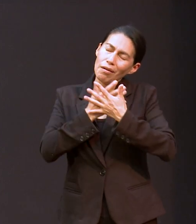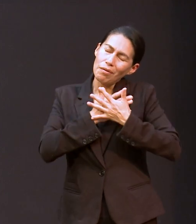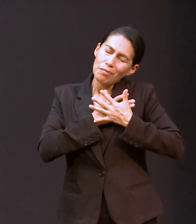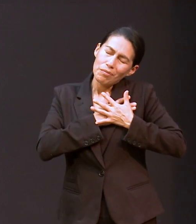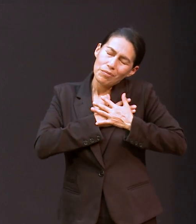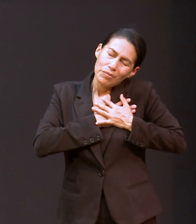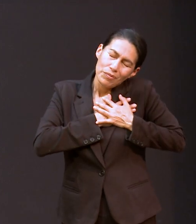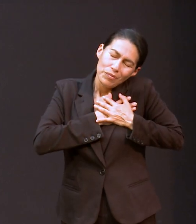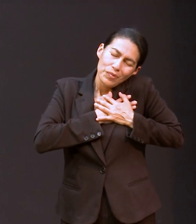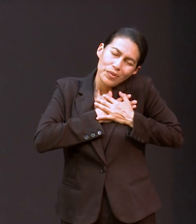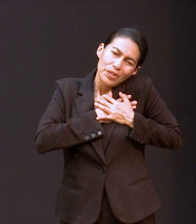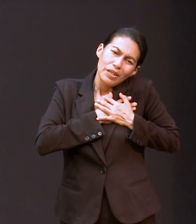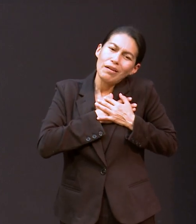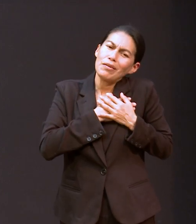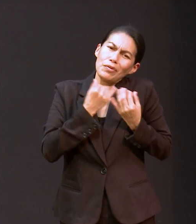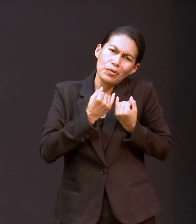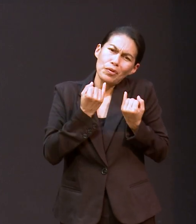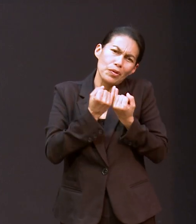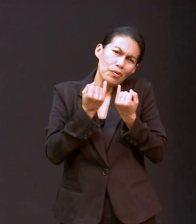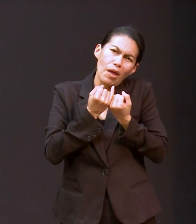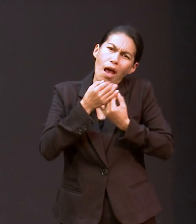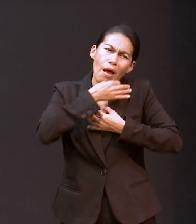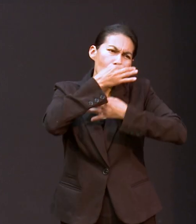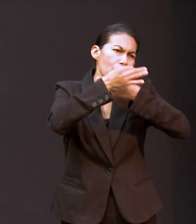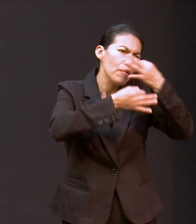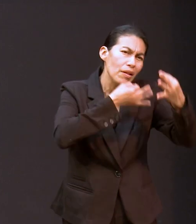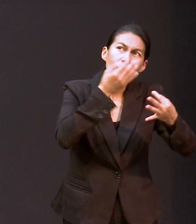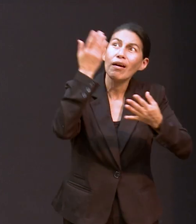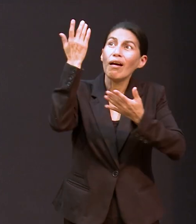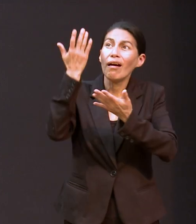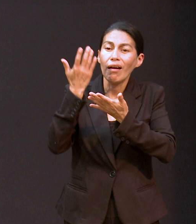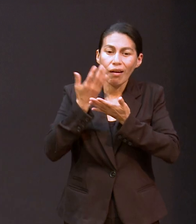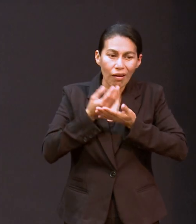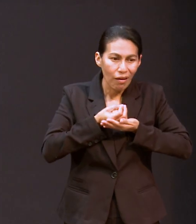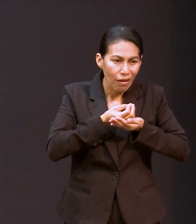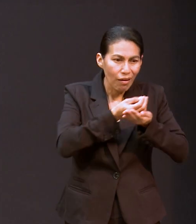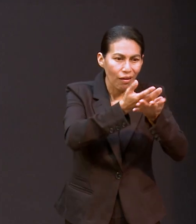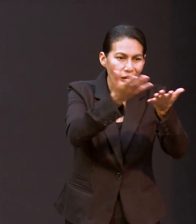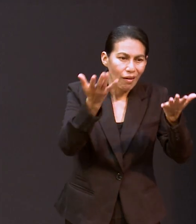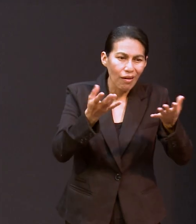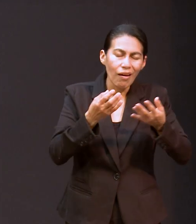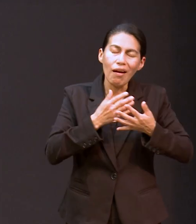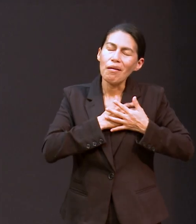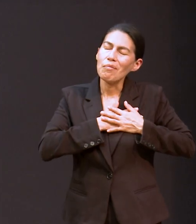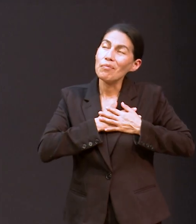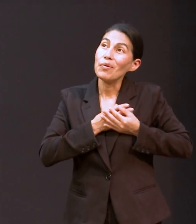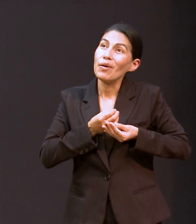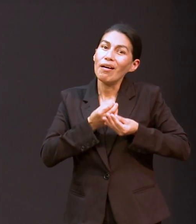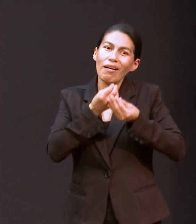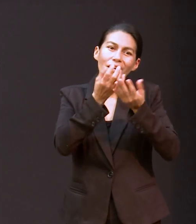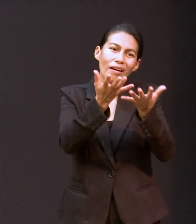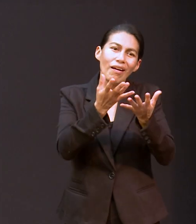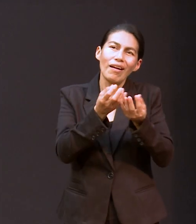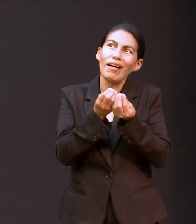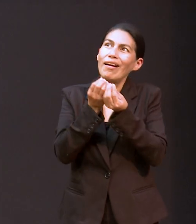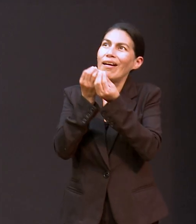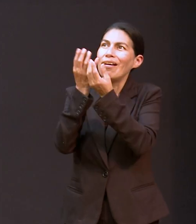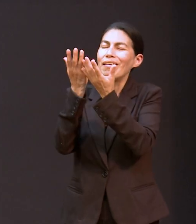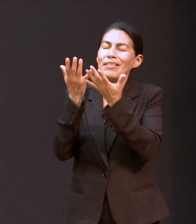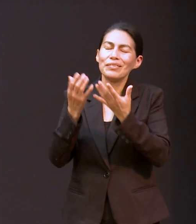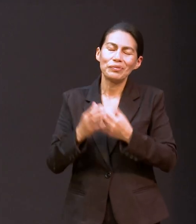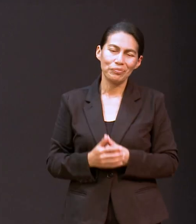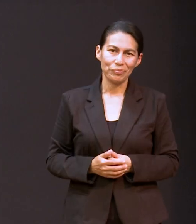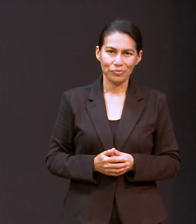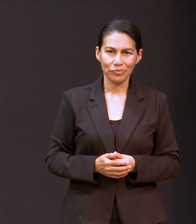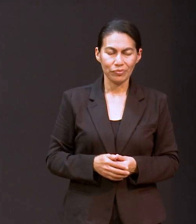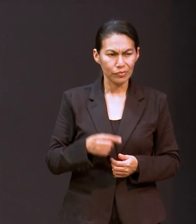el amor a Dios que él me da a mí todos los días Puedo ver puedo ver el la gracia de Dios actuando en ti